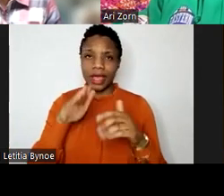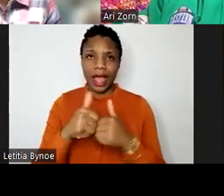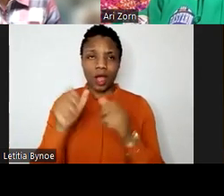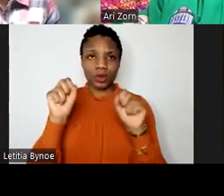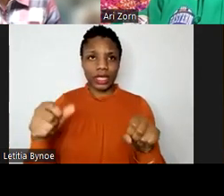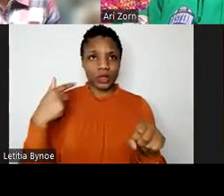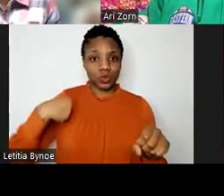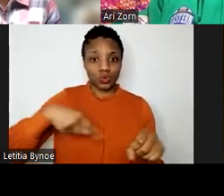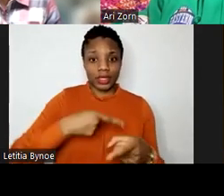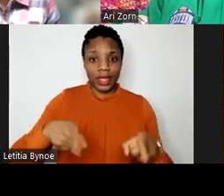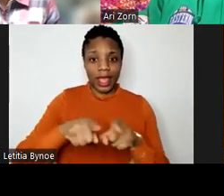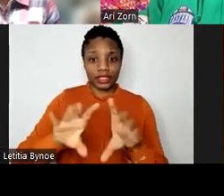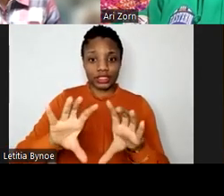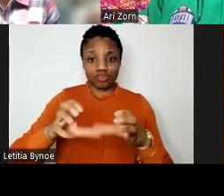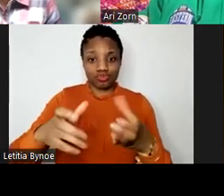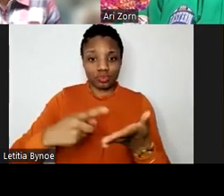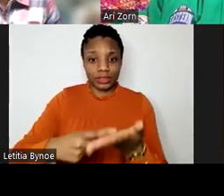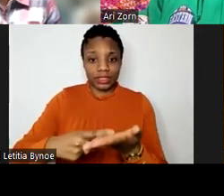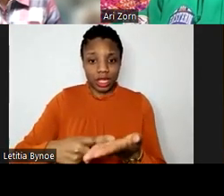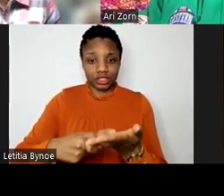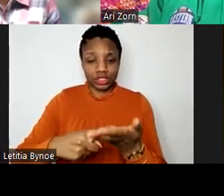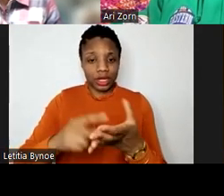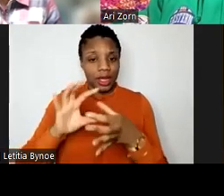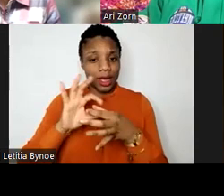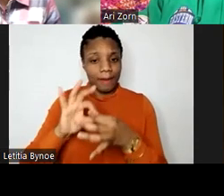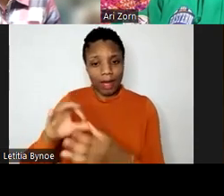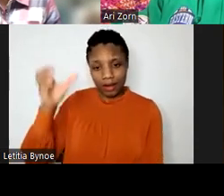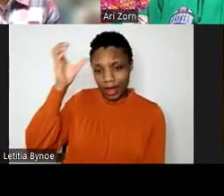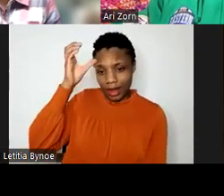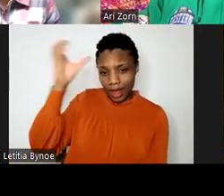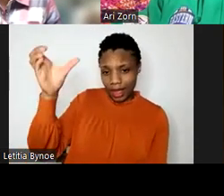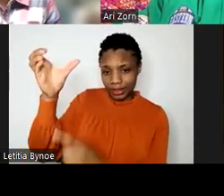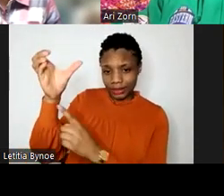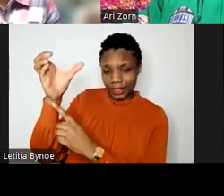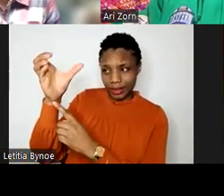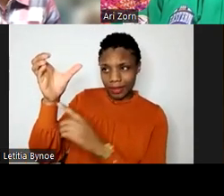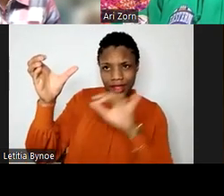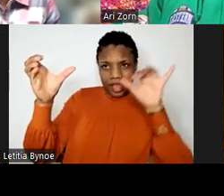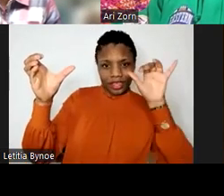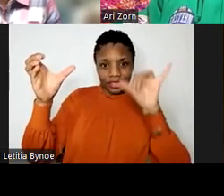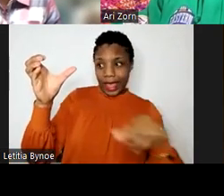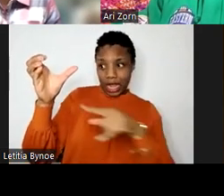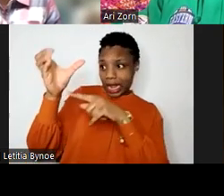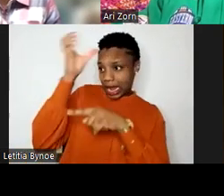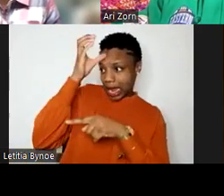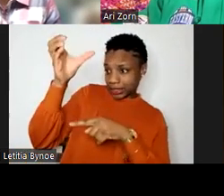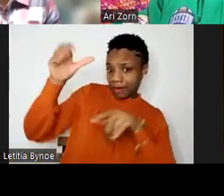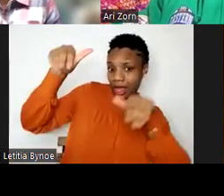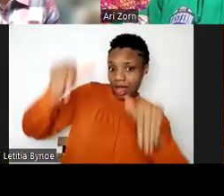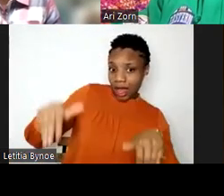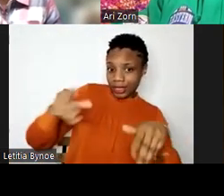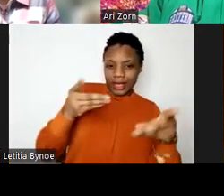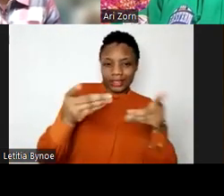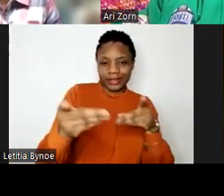me parecería quisiera decir que tal vez podemos tener una discusión